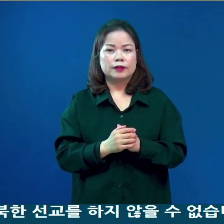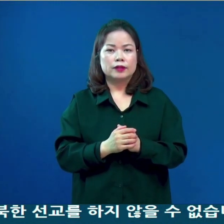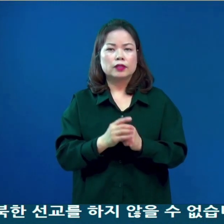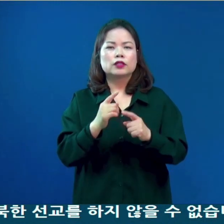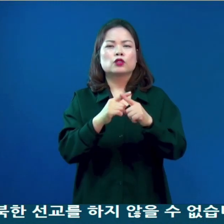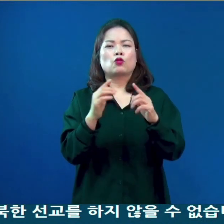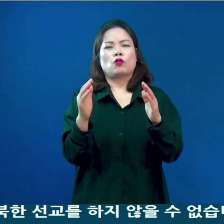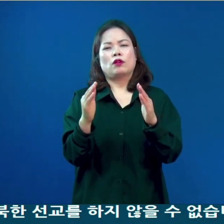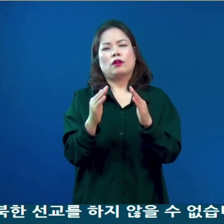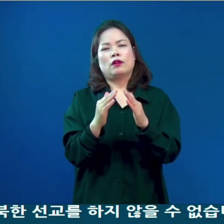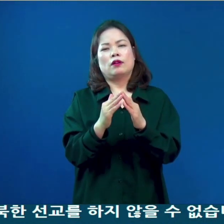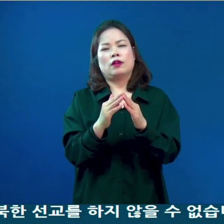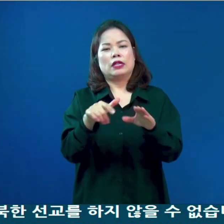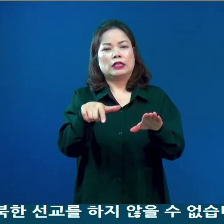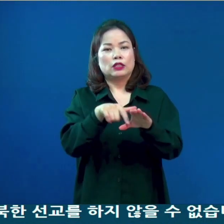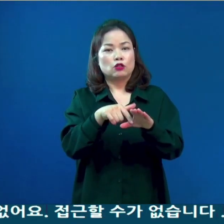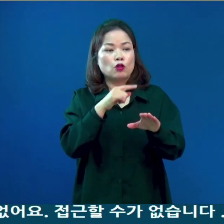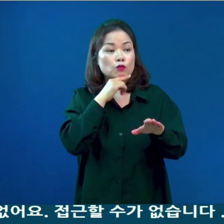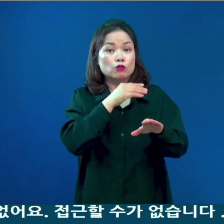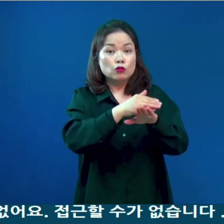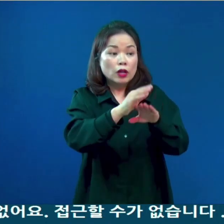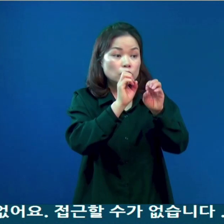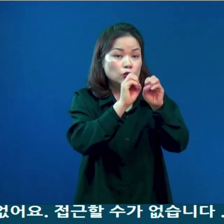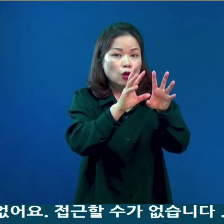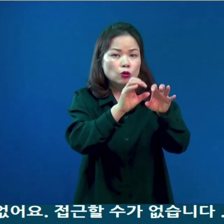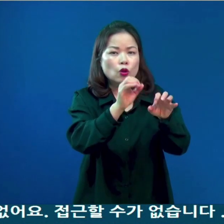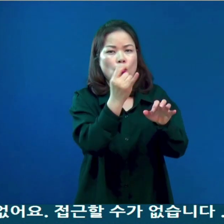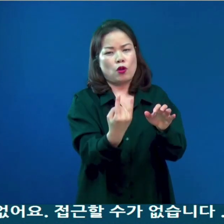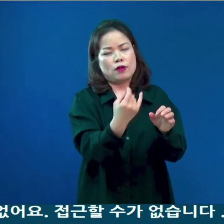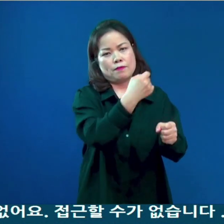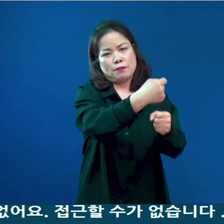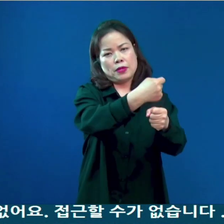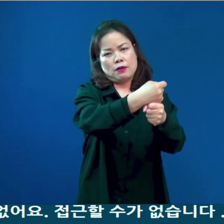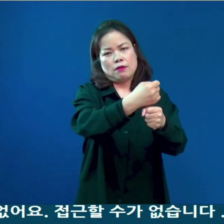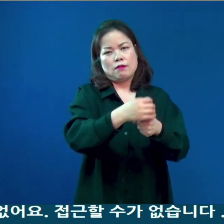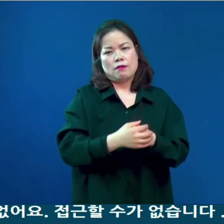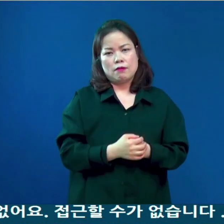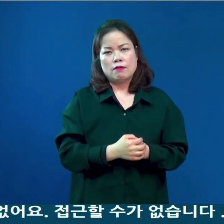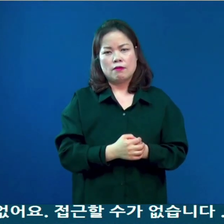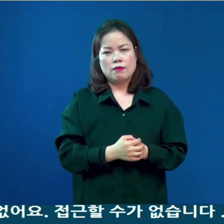그 교회가 기독교 북한 선교회를 만듭니다.